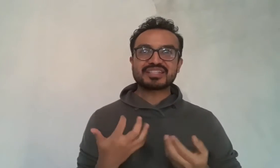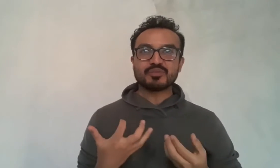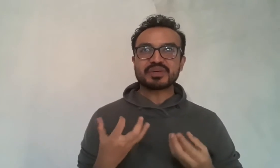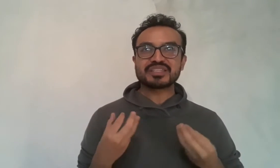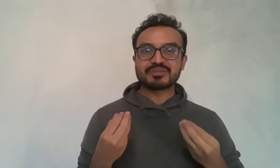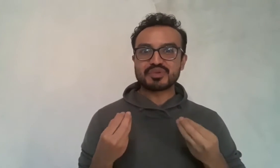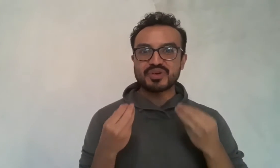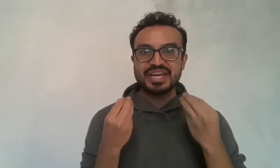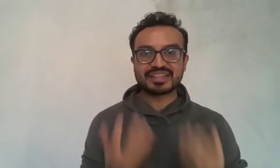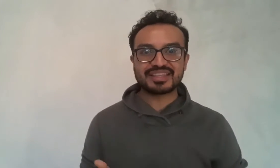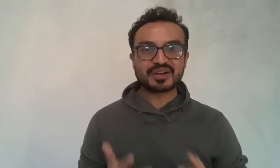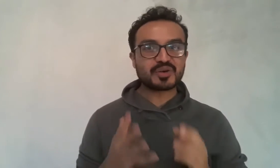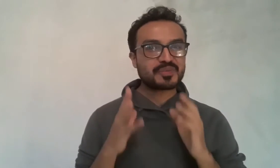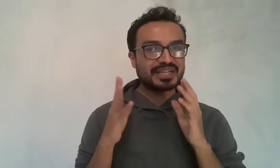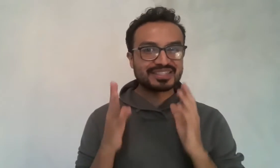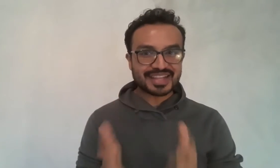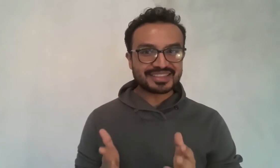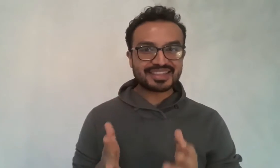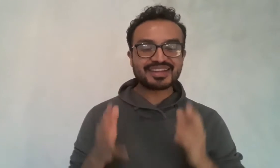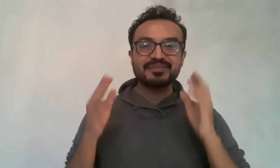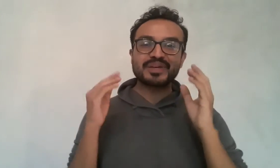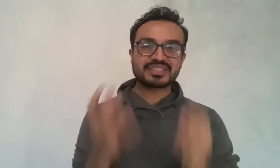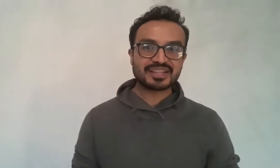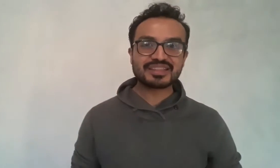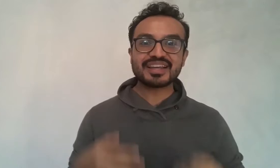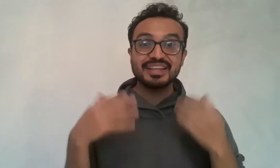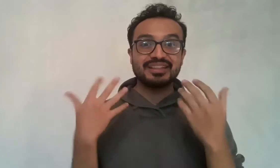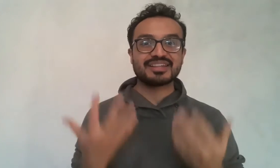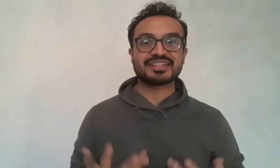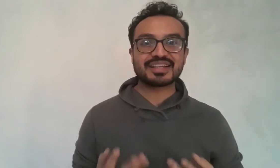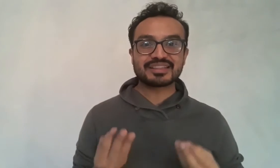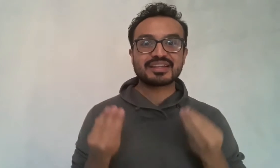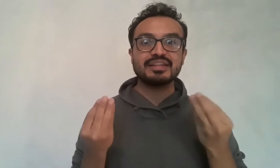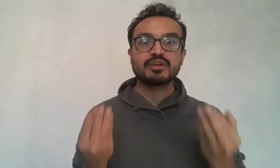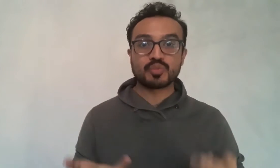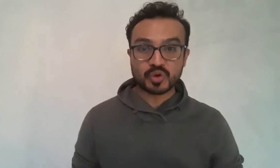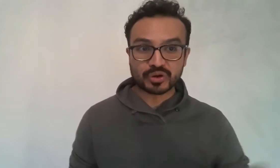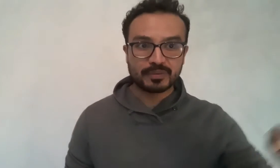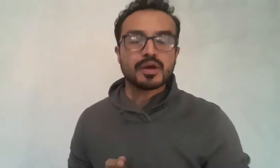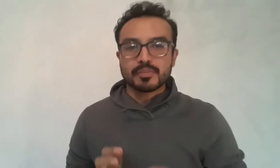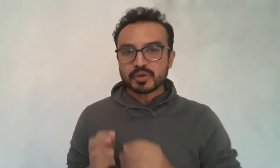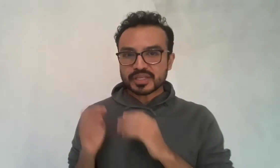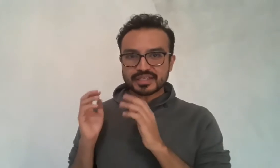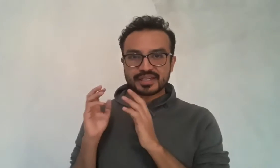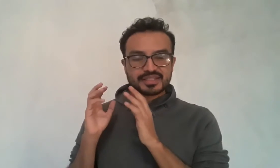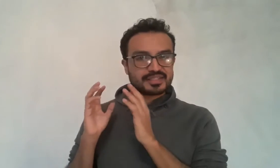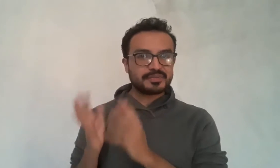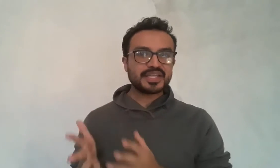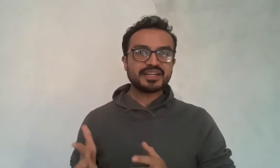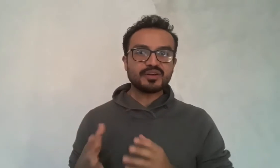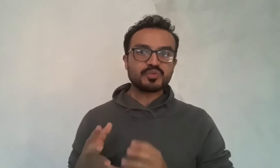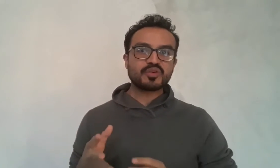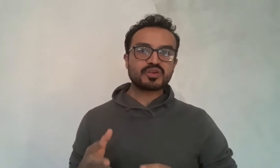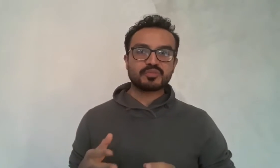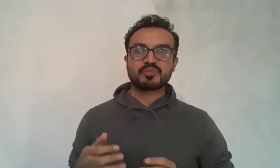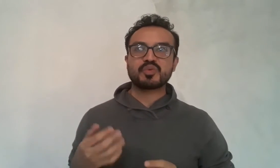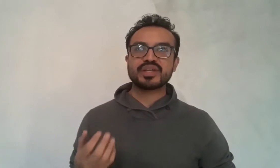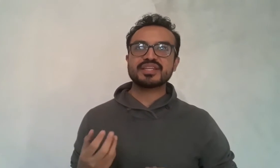un principio ético bastante, bastante interesante en el humor. Porque si bien el humor puede